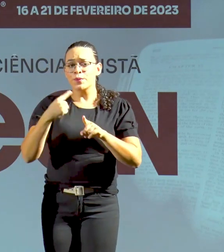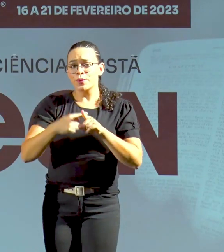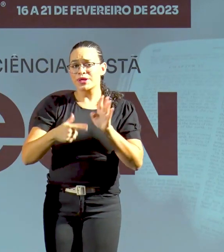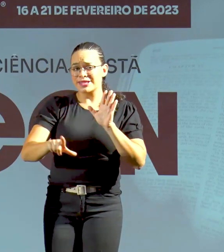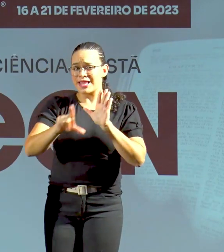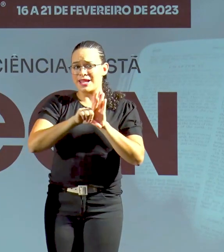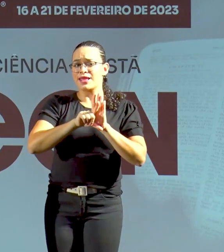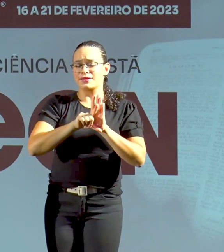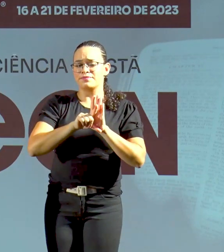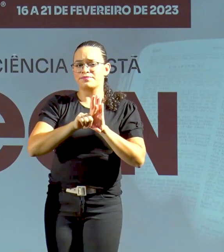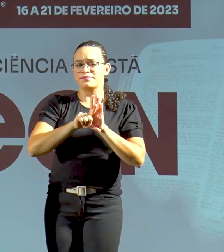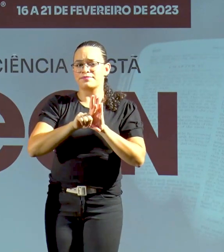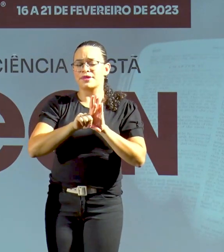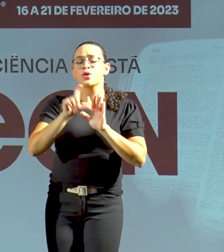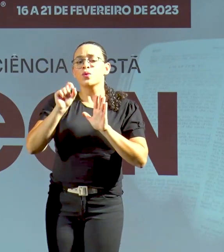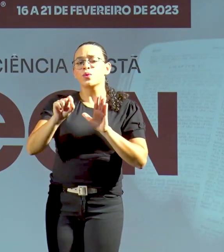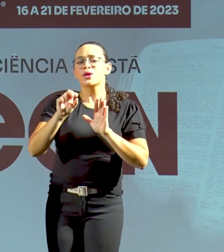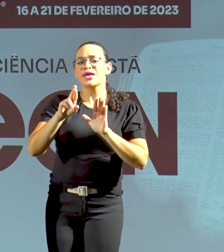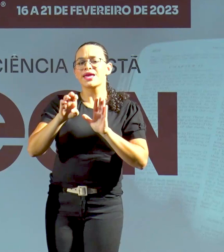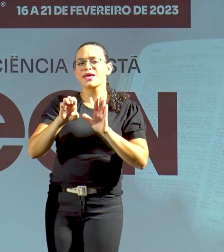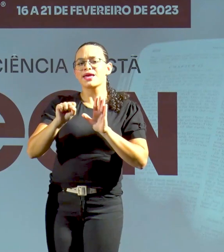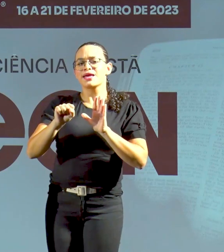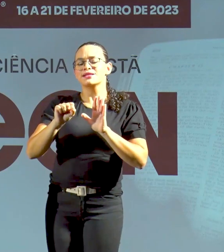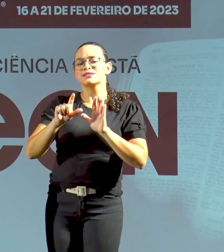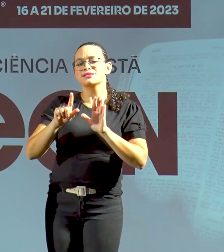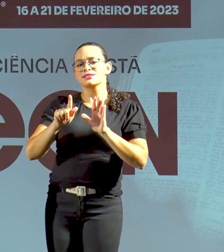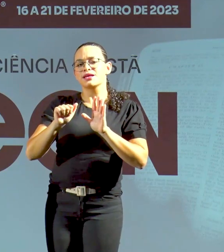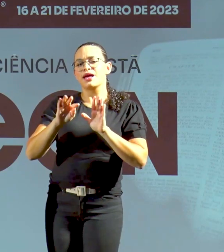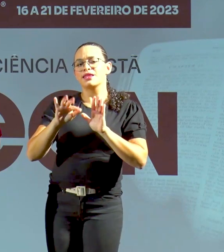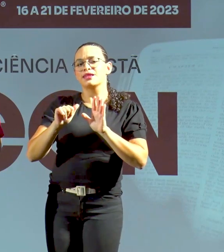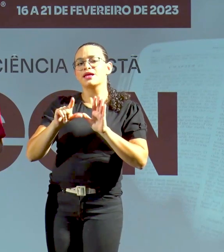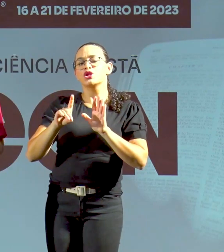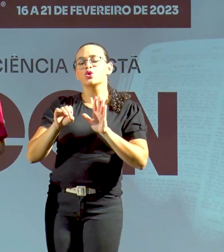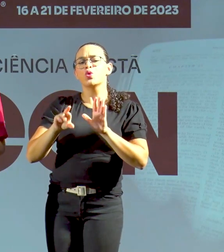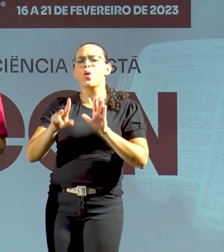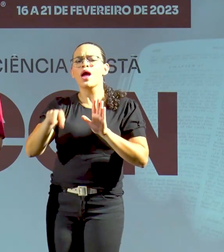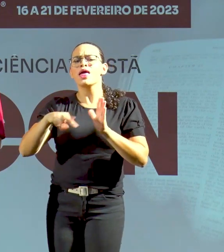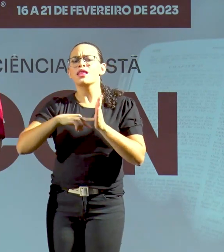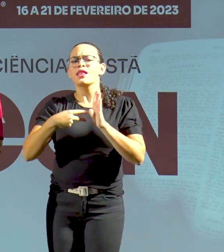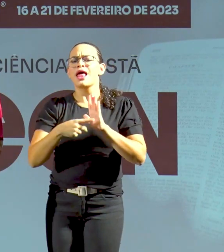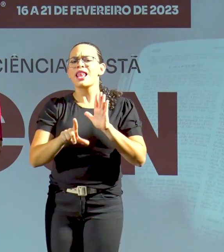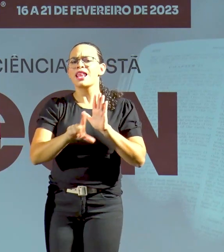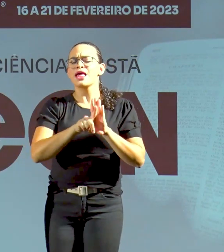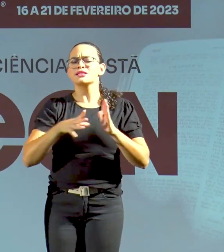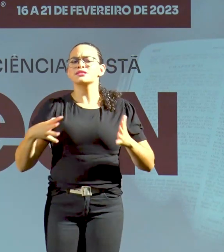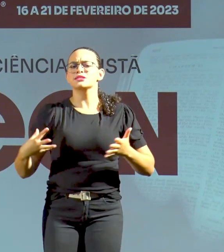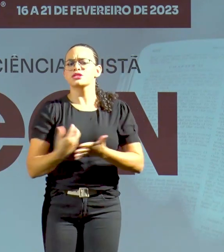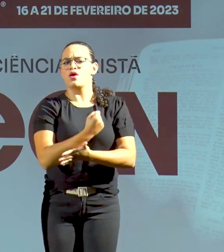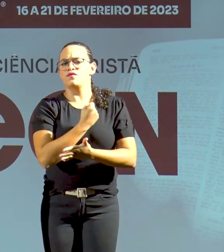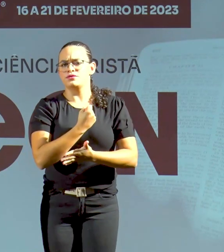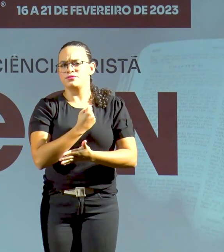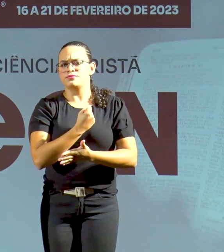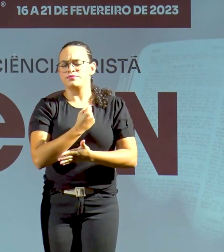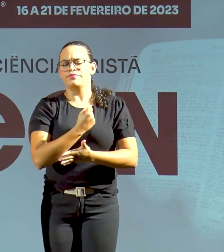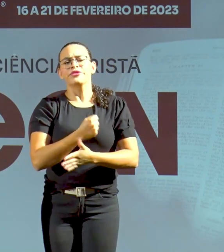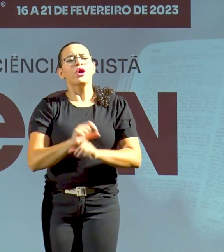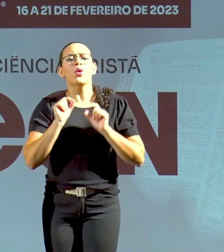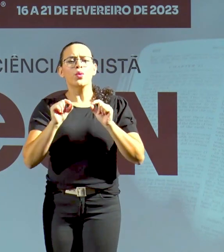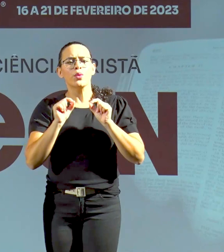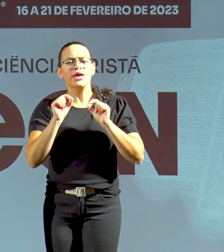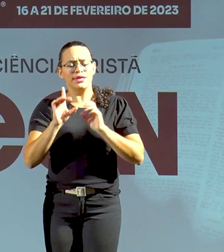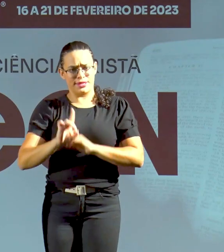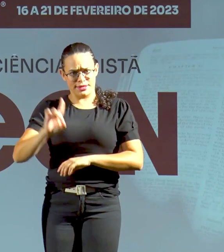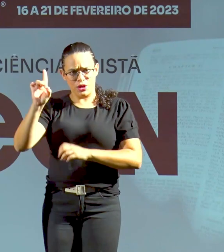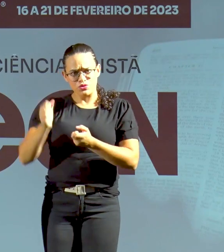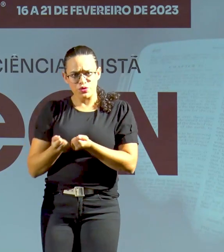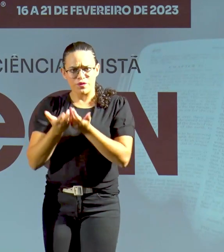resgatador lei do Resgate essa lei basicamente era o seguinte nem que Deus havia dado ao povo dele o povo de Israel